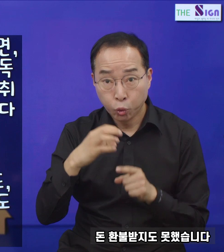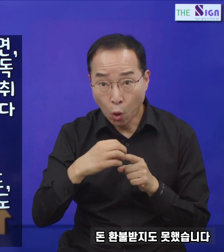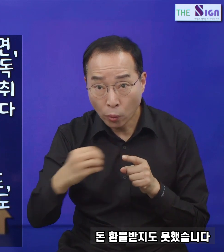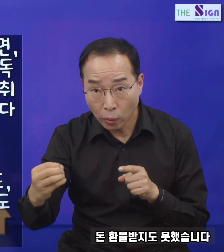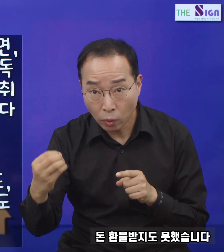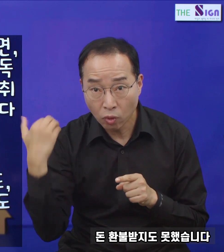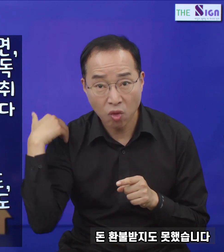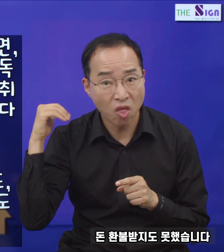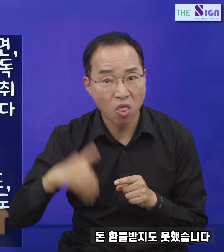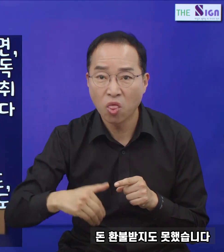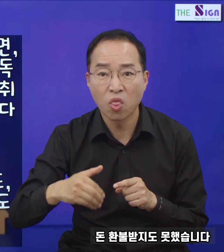돈